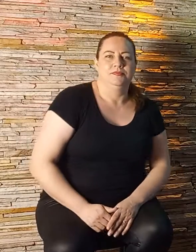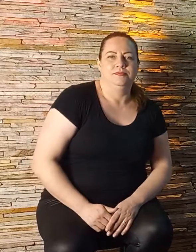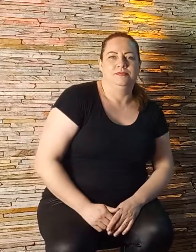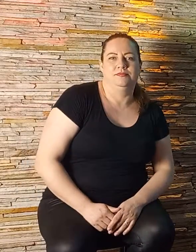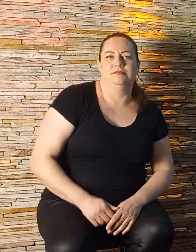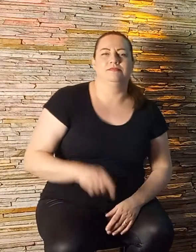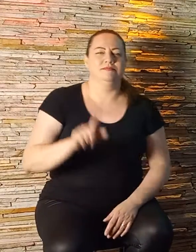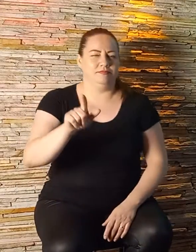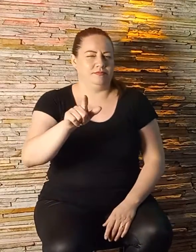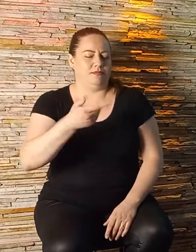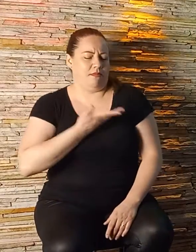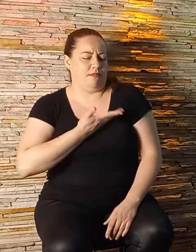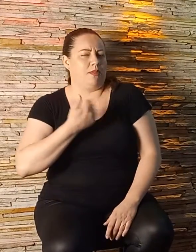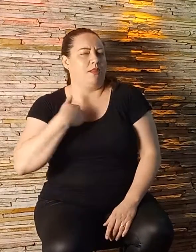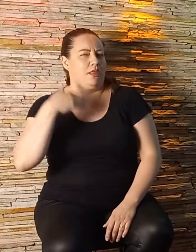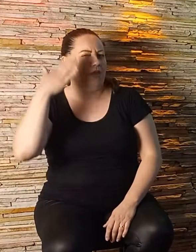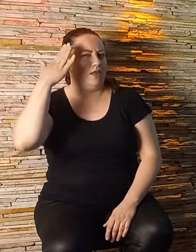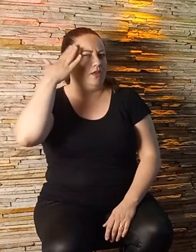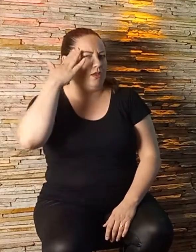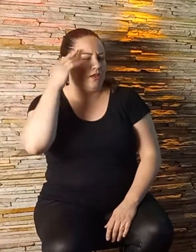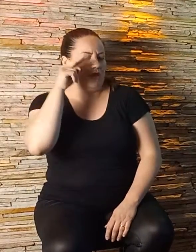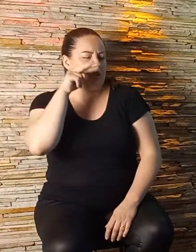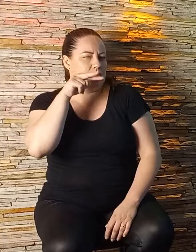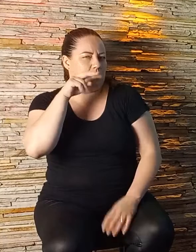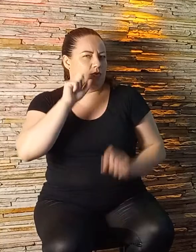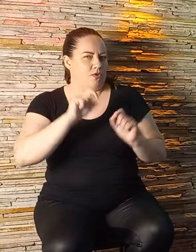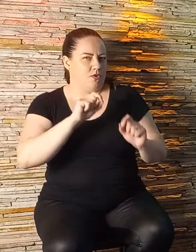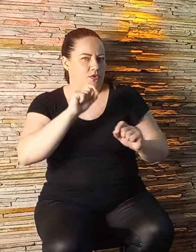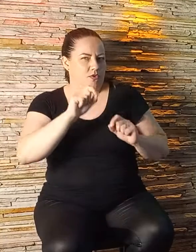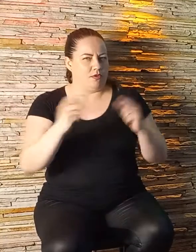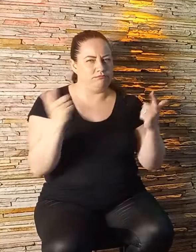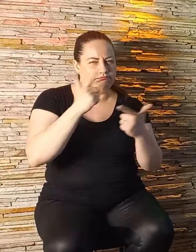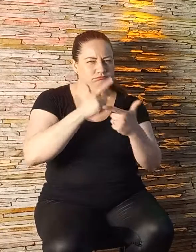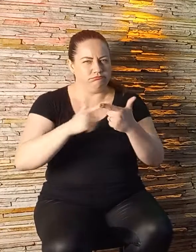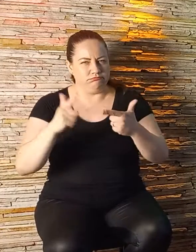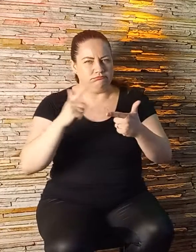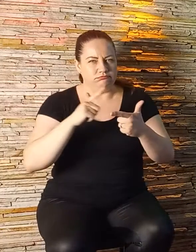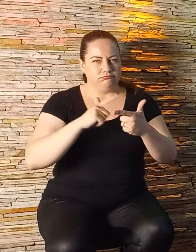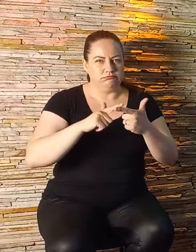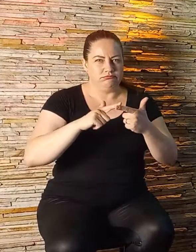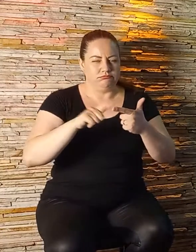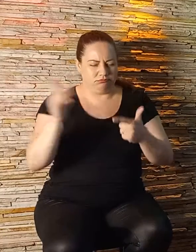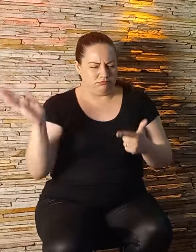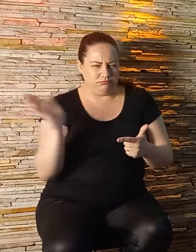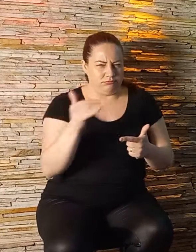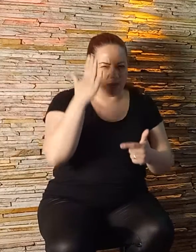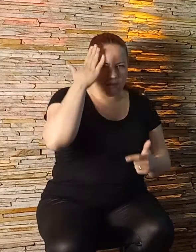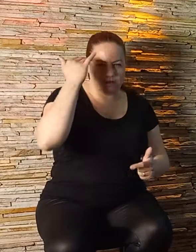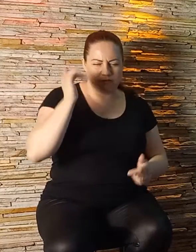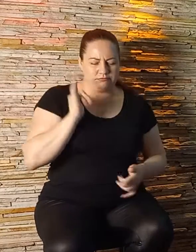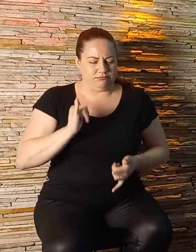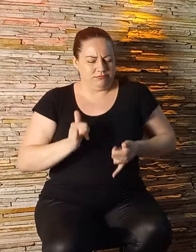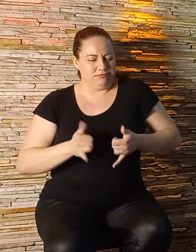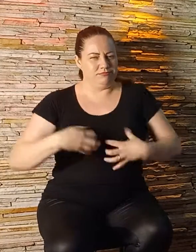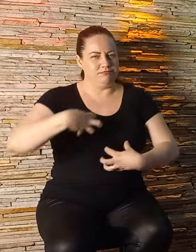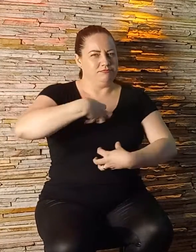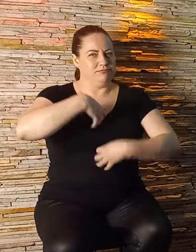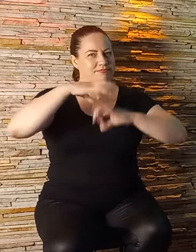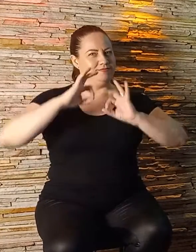mano eu tenho que estar de olho no pote do furacão chega no tá louco na elegância